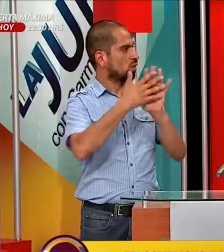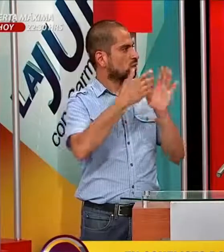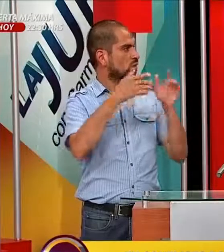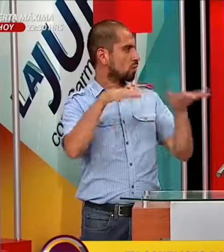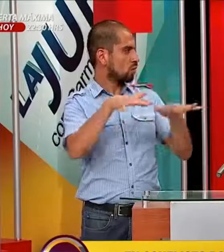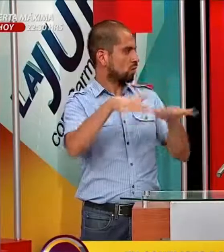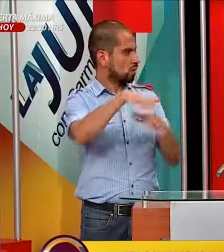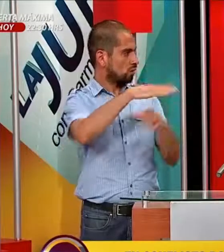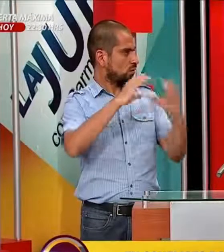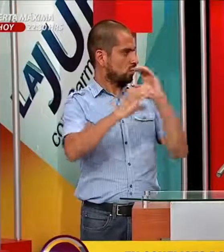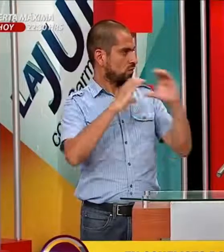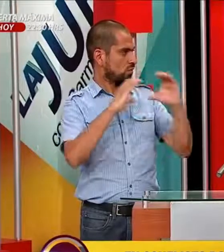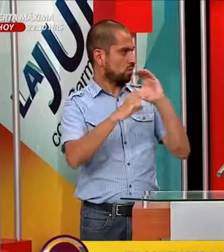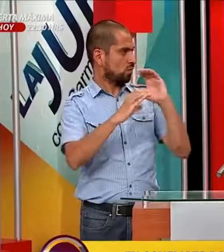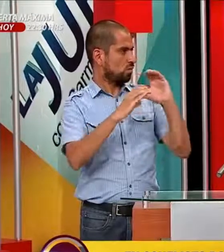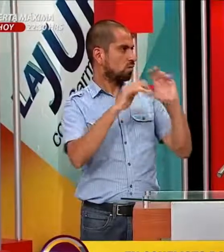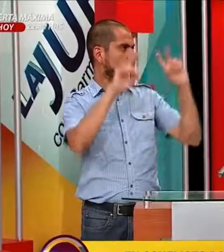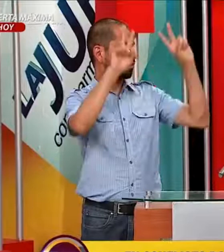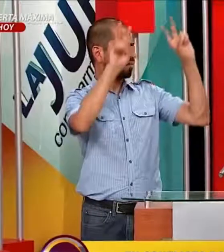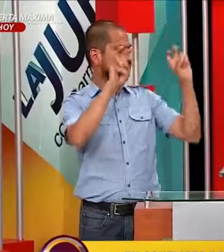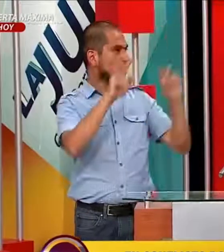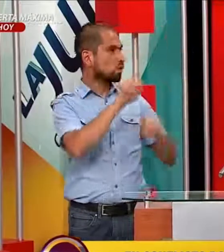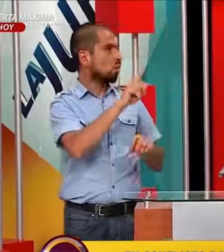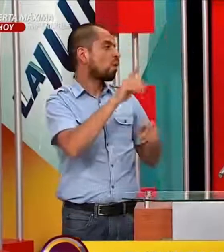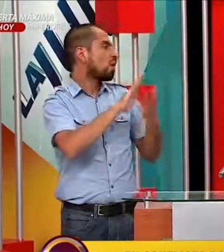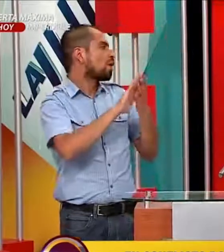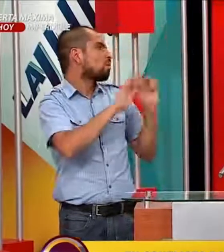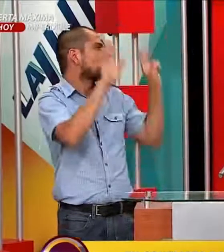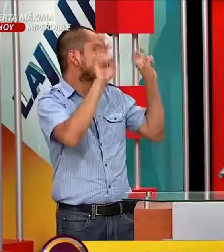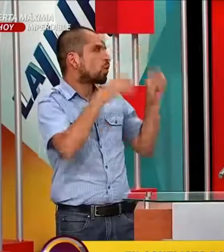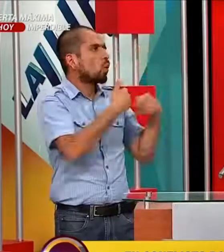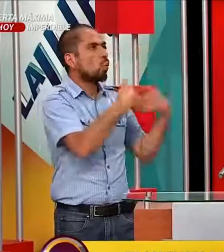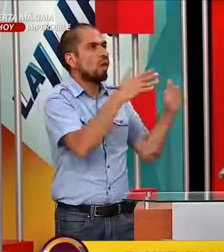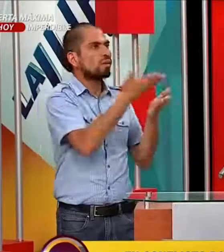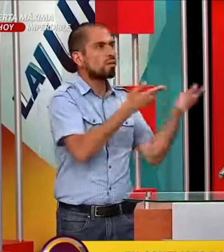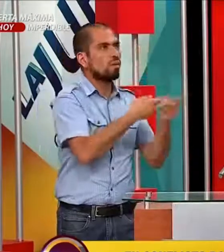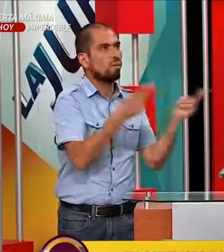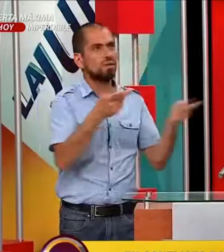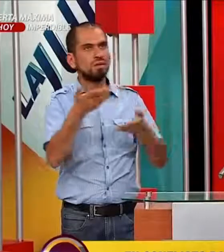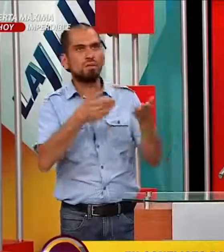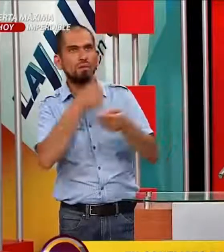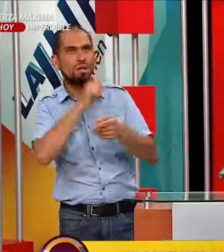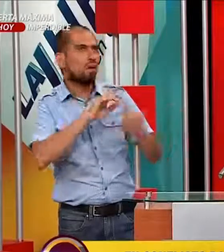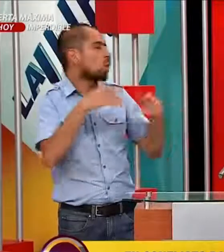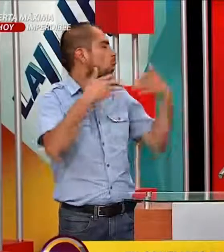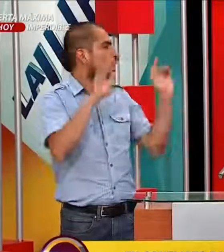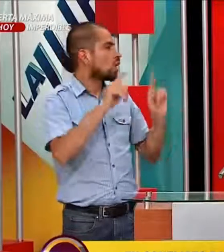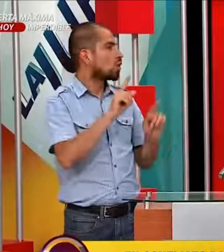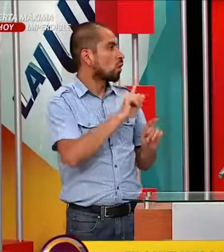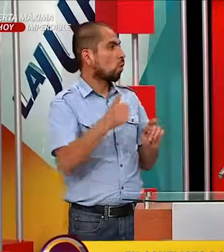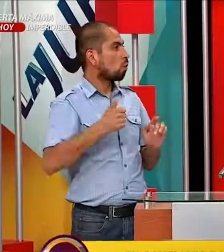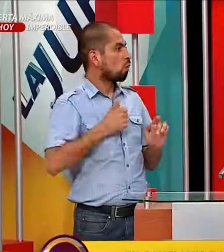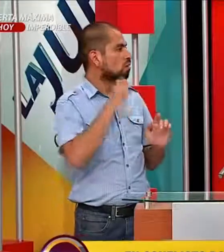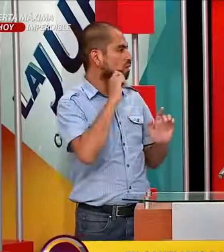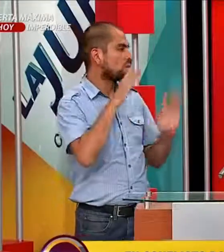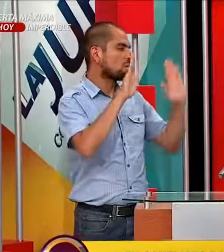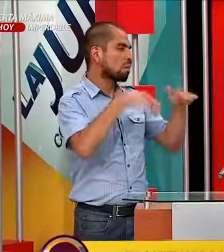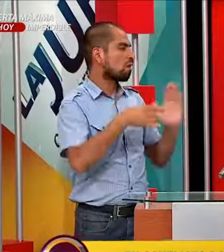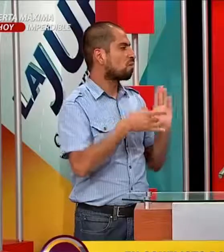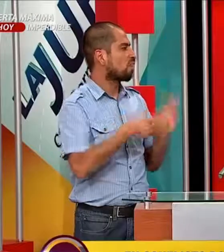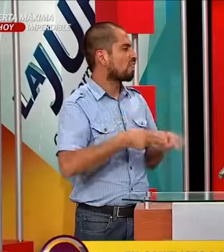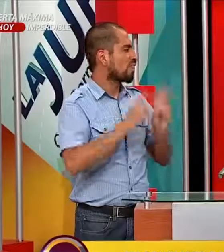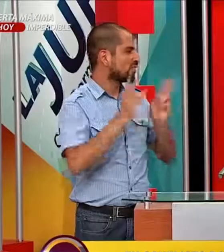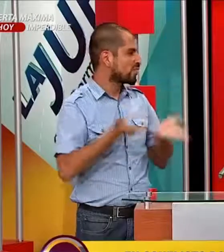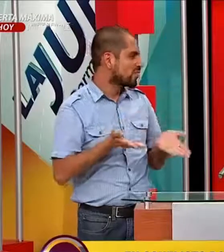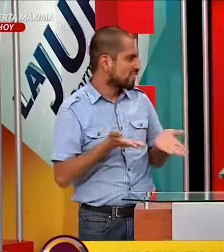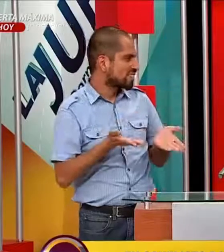medio de comunicación de las personas sordas. Entonces no es cualquier servicio público o privado que no cumpla esto. Entonces estás vulnerando los derechos